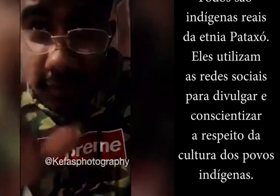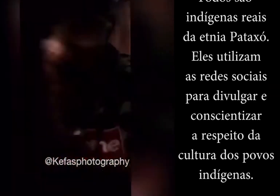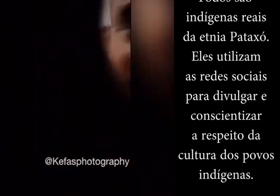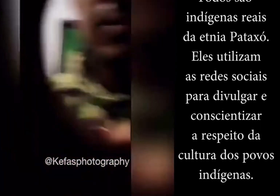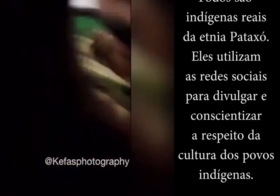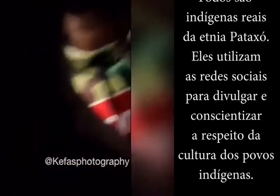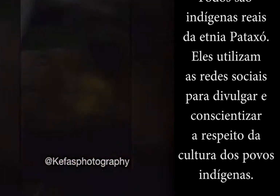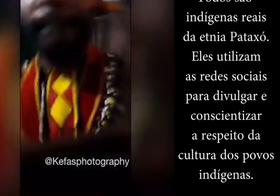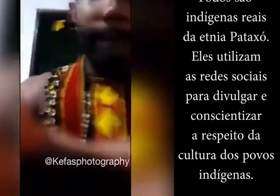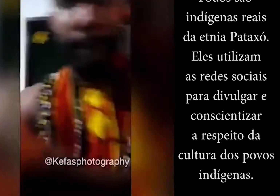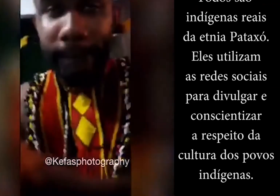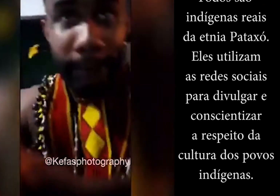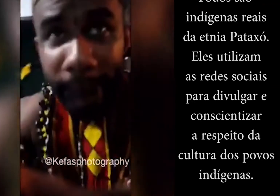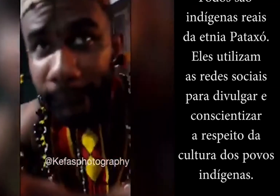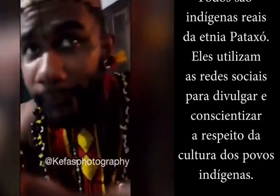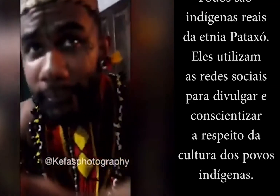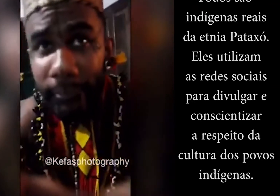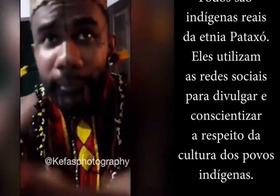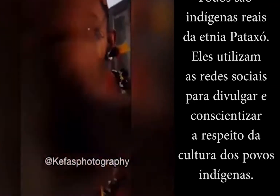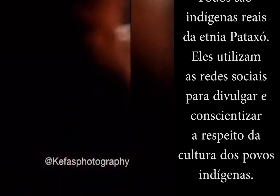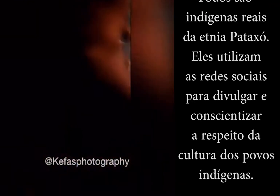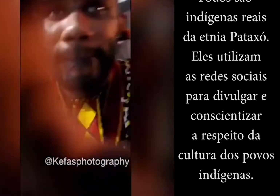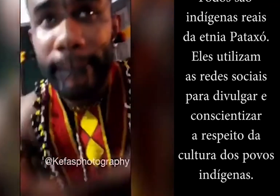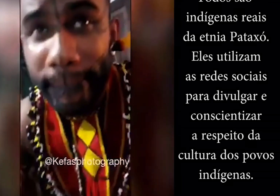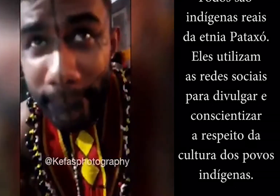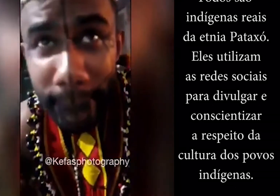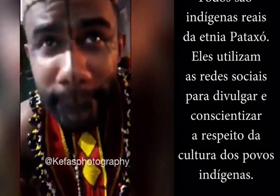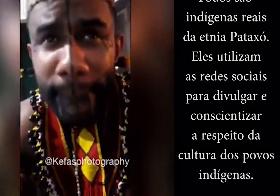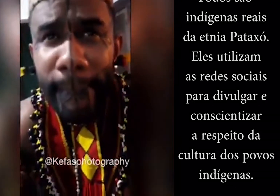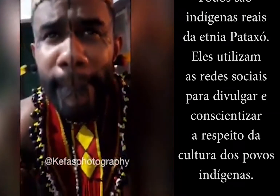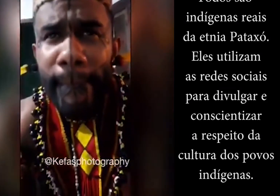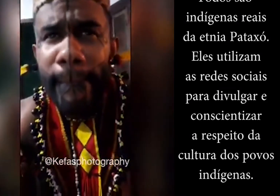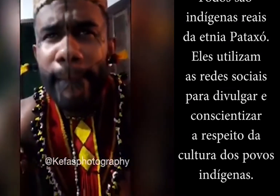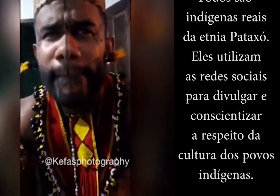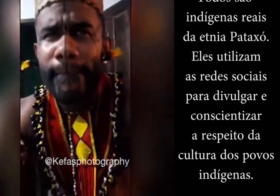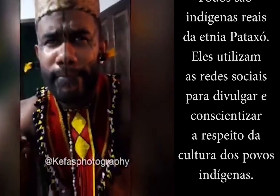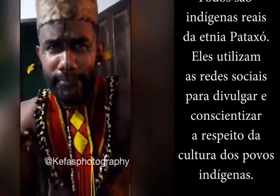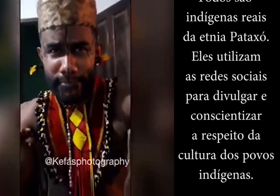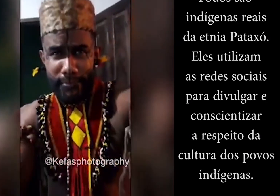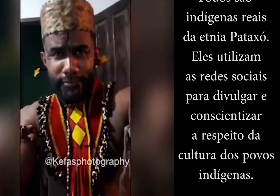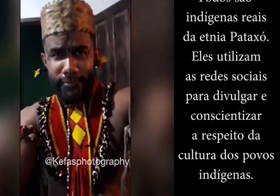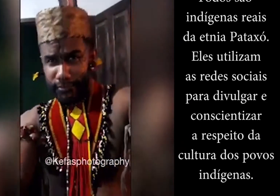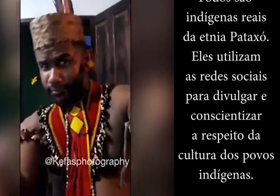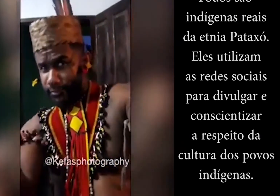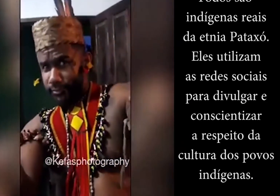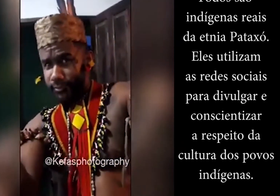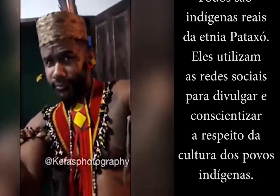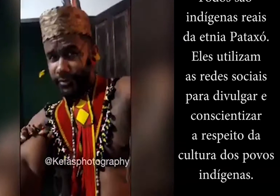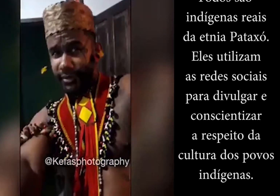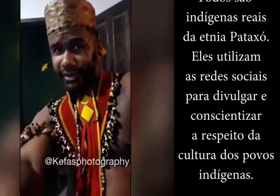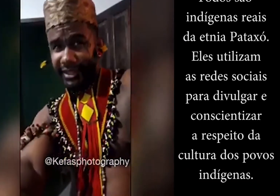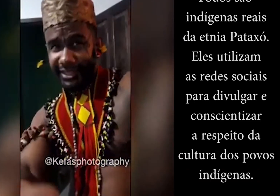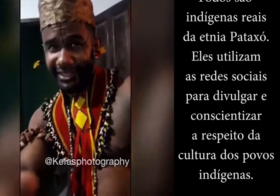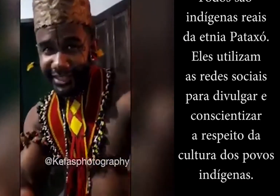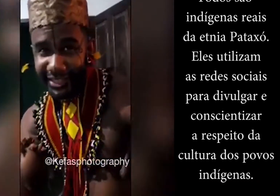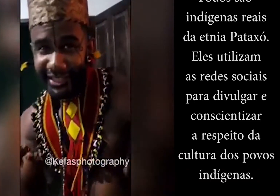só objeto de sala de aula. Entre dor e trauma, história e drama, carrego na alma das histórias, trama de raiz nordeste